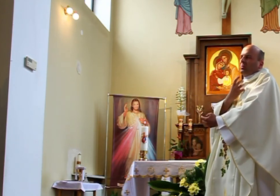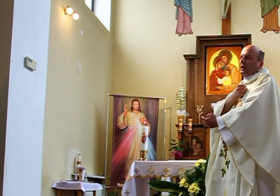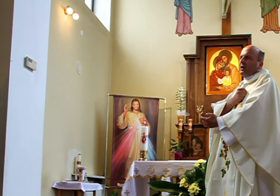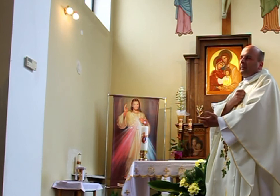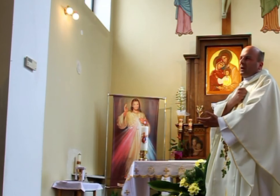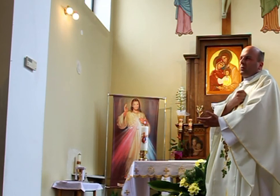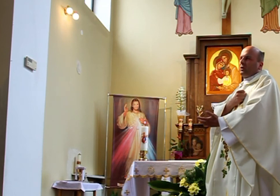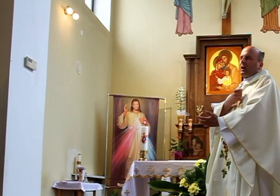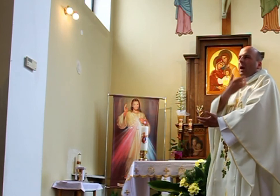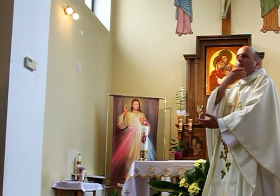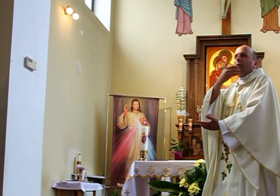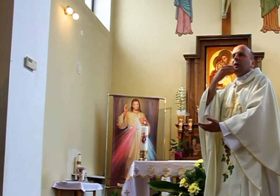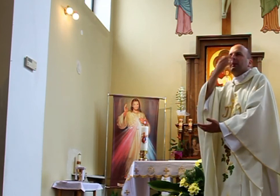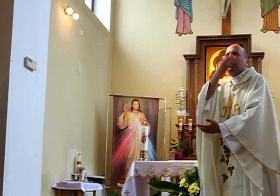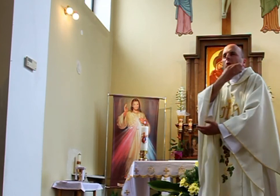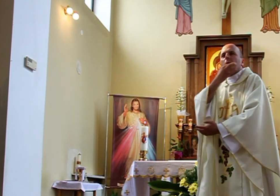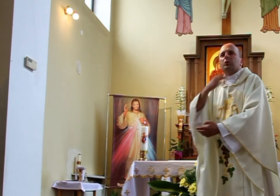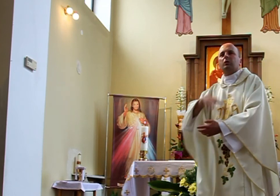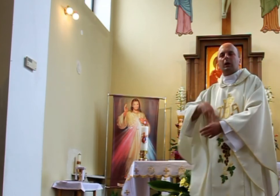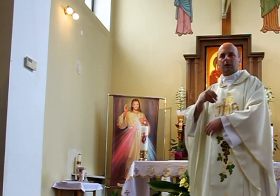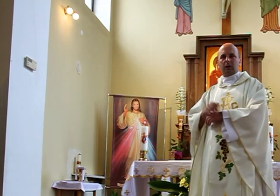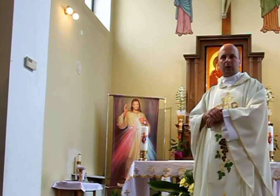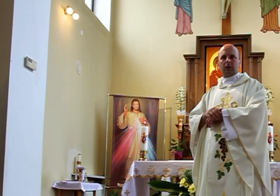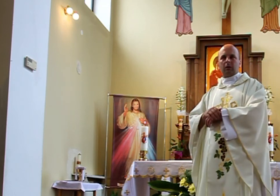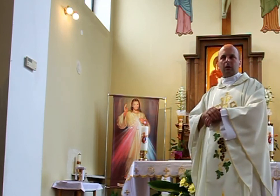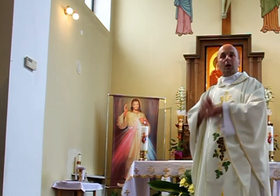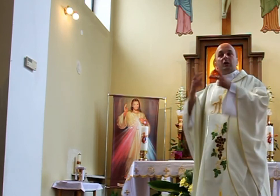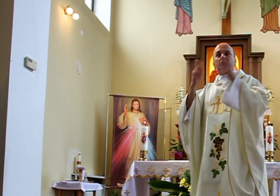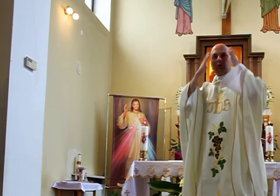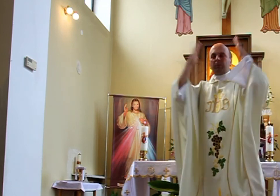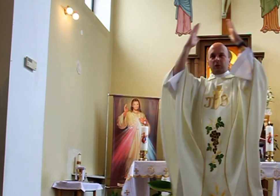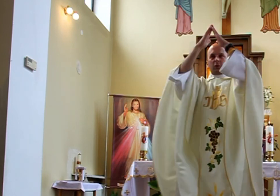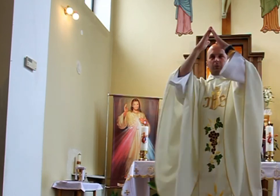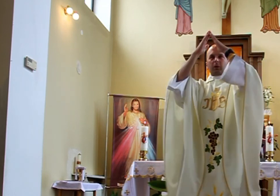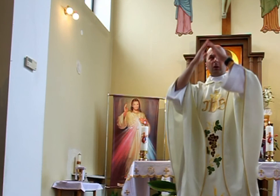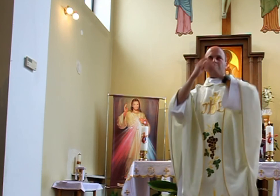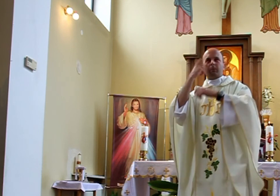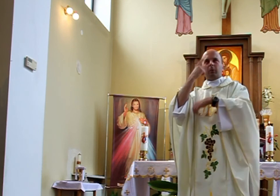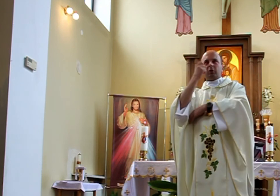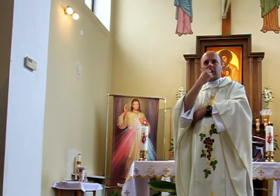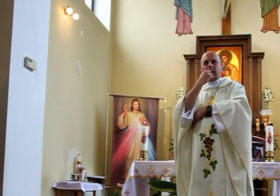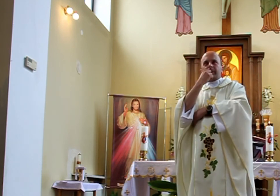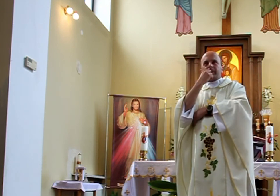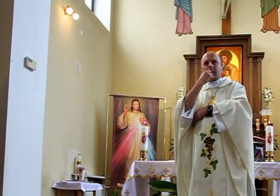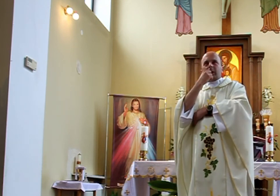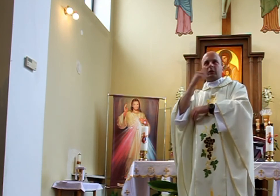taki smutek, bo nie ma Komunii Świętej. I stąd biskupi pomyśleli,